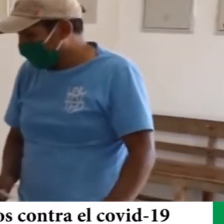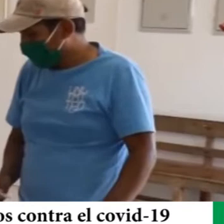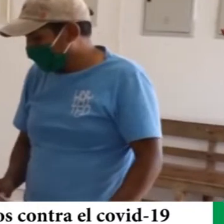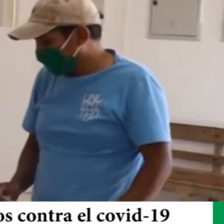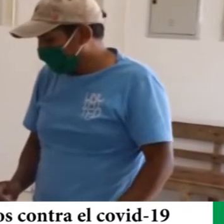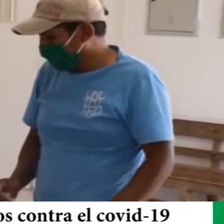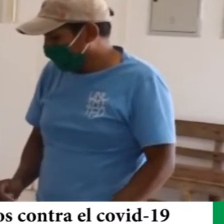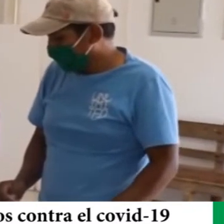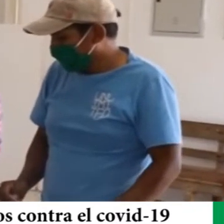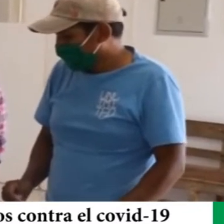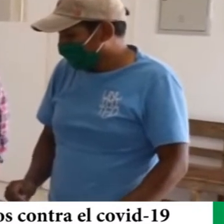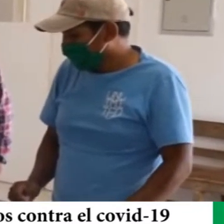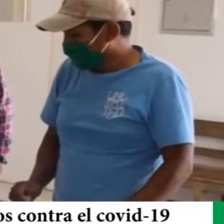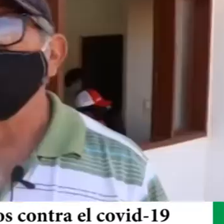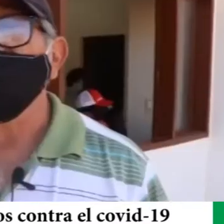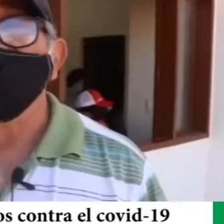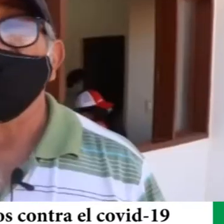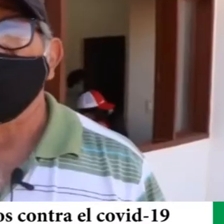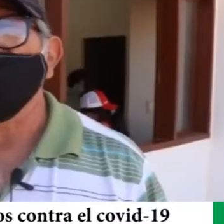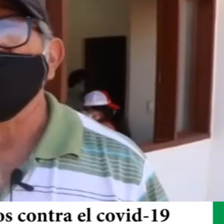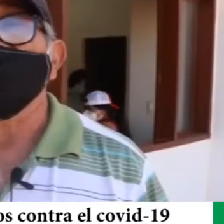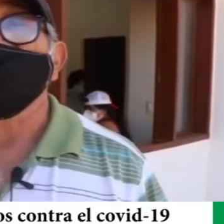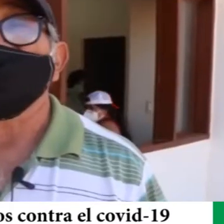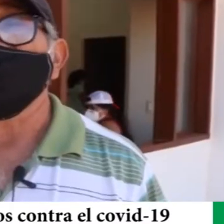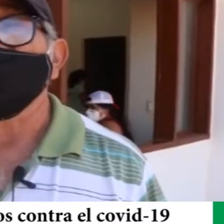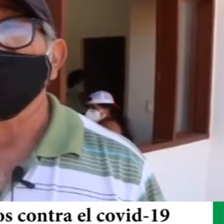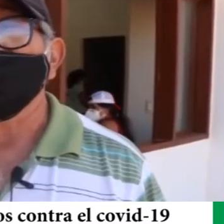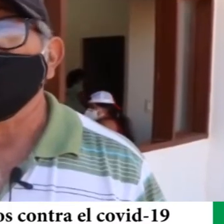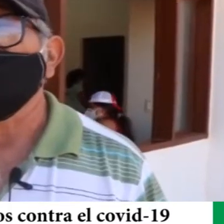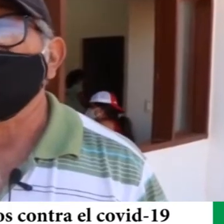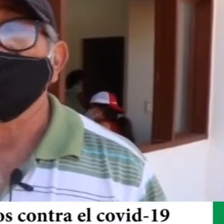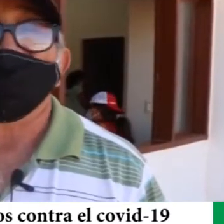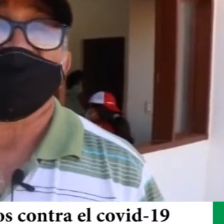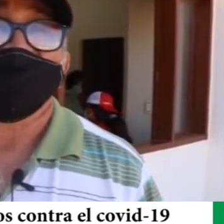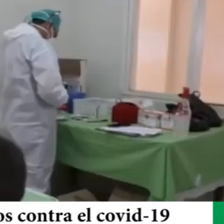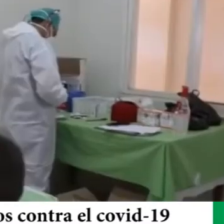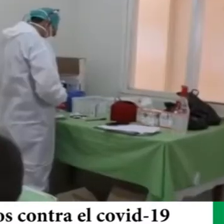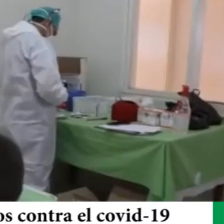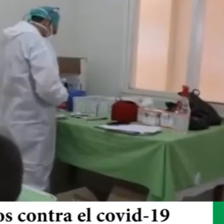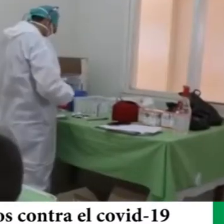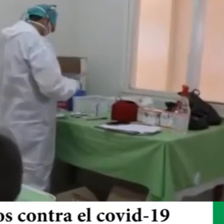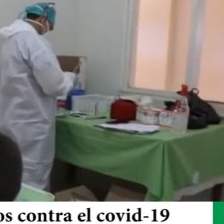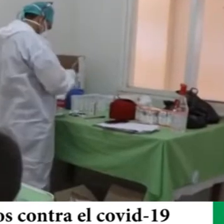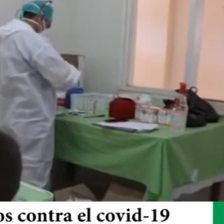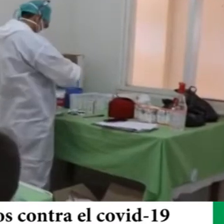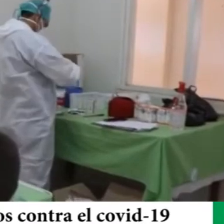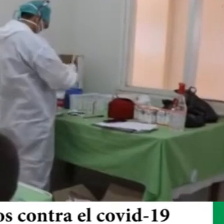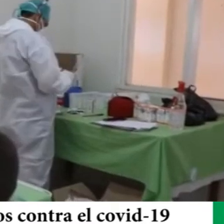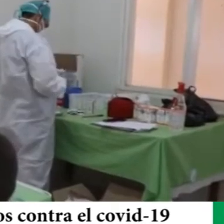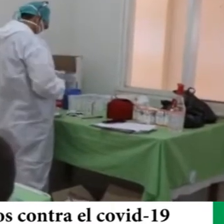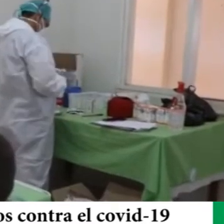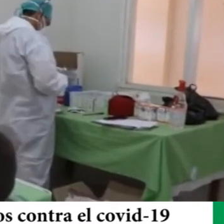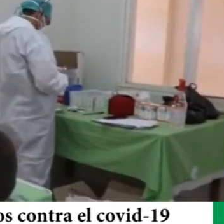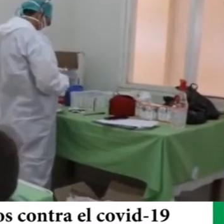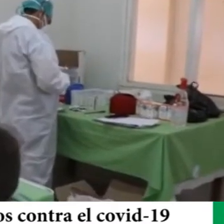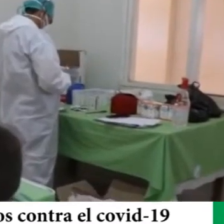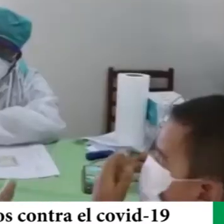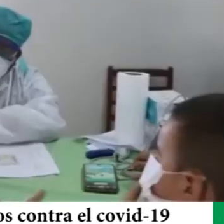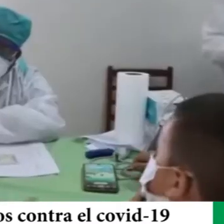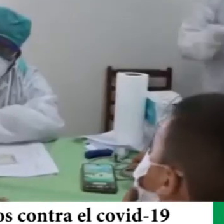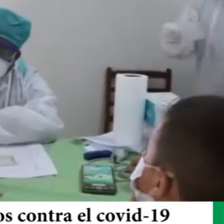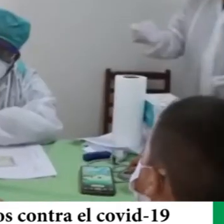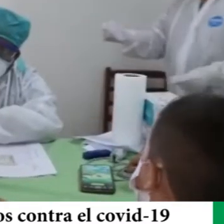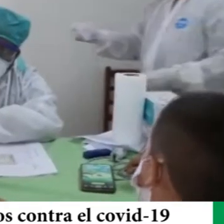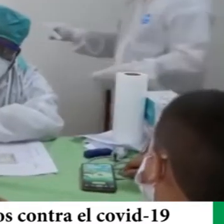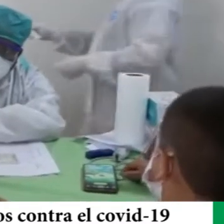campesina que es la comunidad más grande después del municipio de San Matías. Darle la bienvenida nuevamente, les repito, a toda